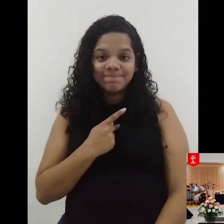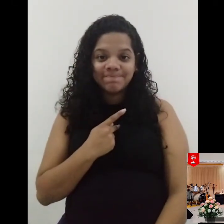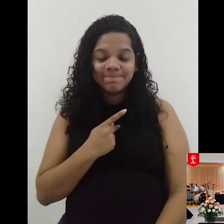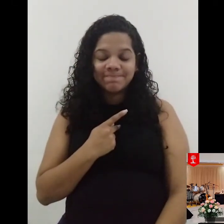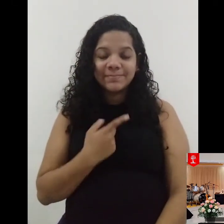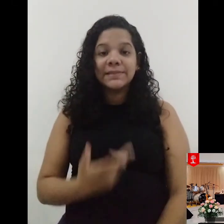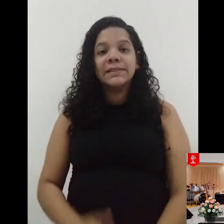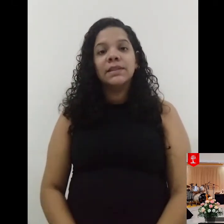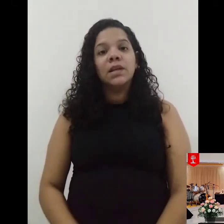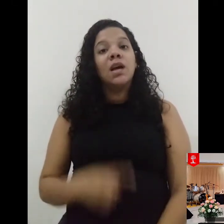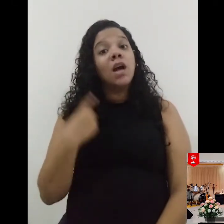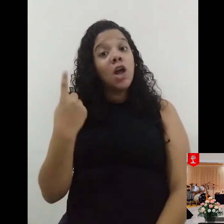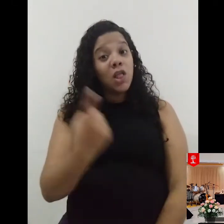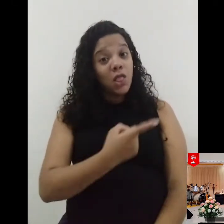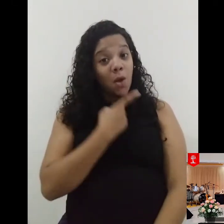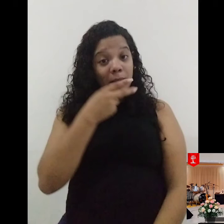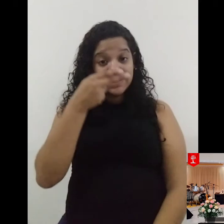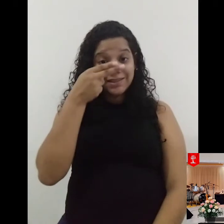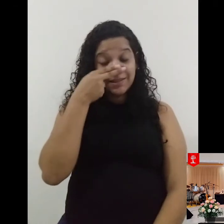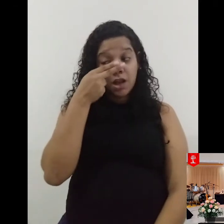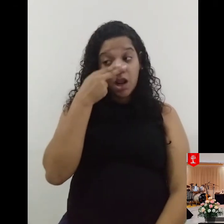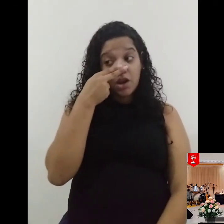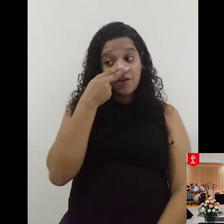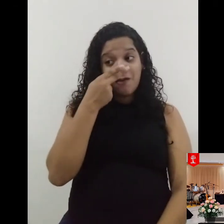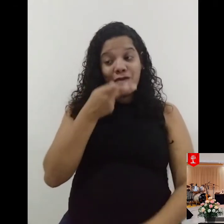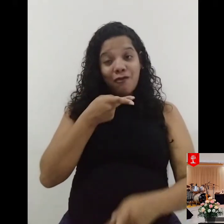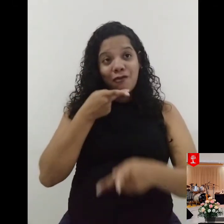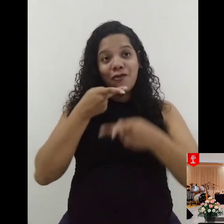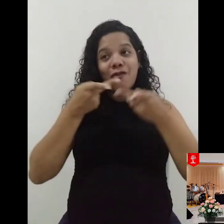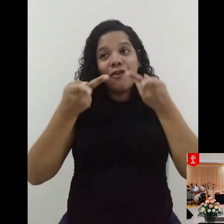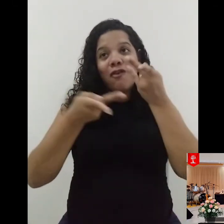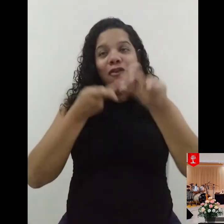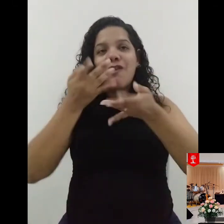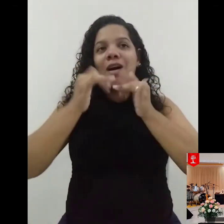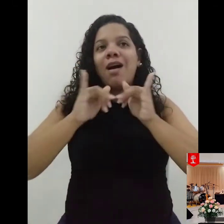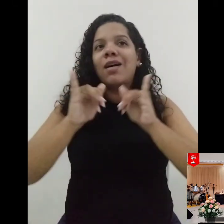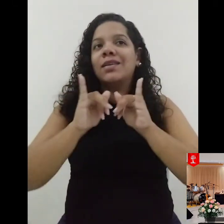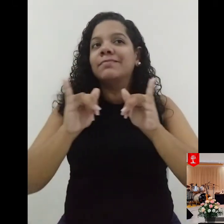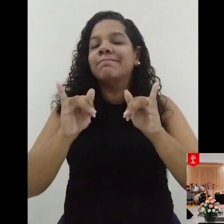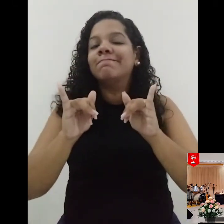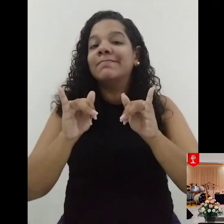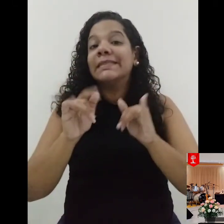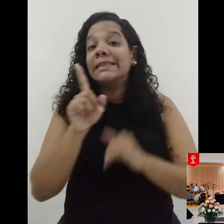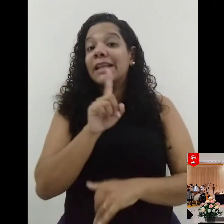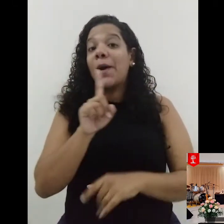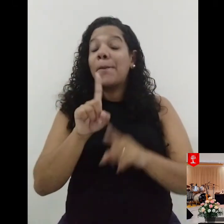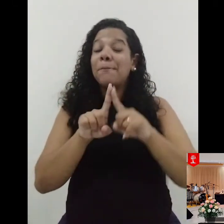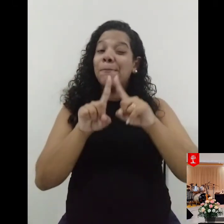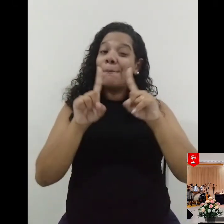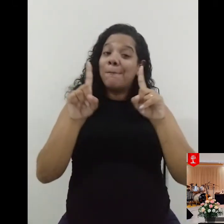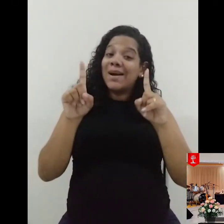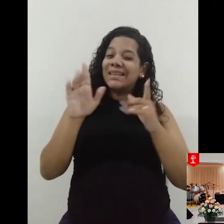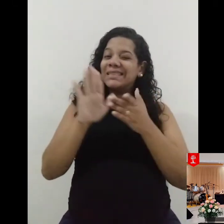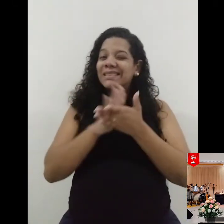percebe-se claramente que foi expressamente reprovada por Jesus, quando ele conta essa parábola.